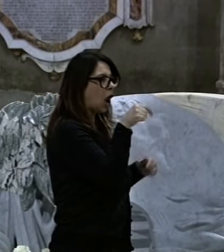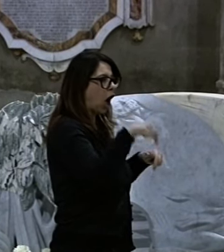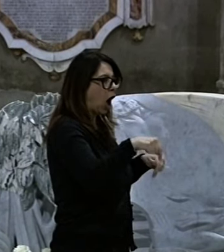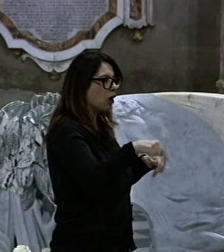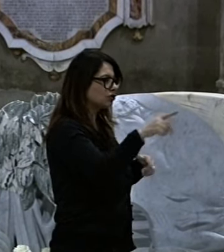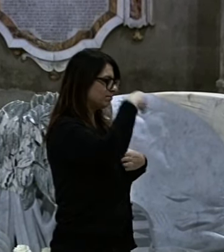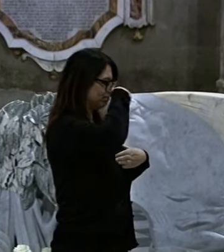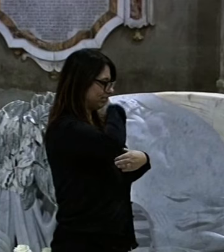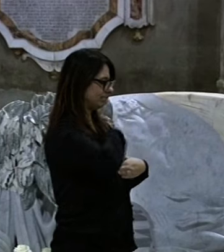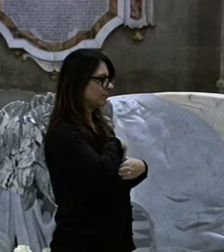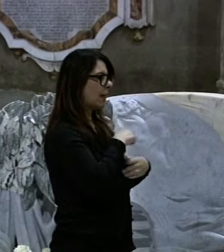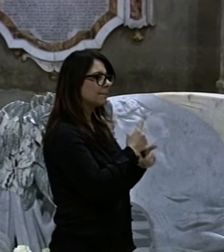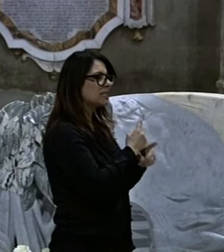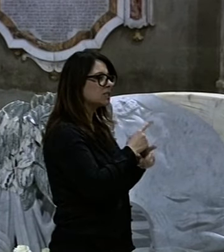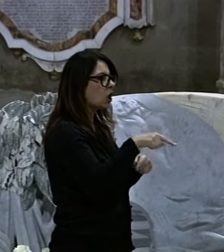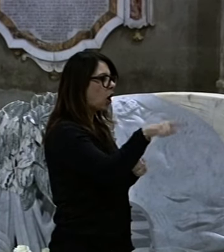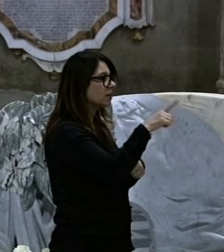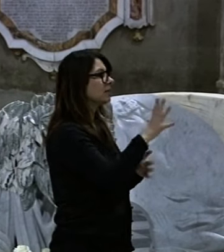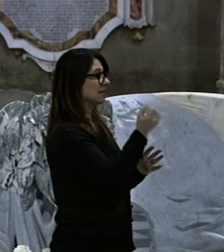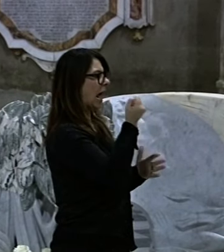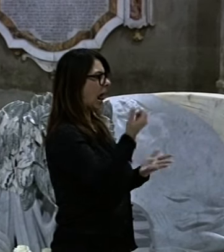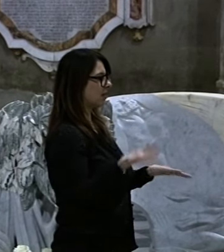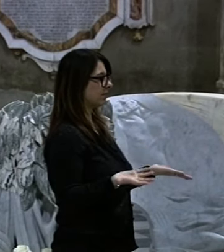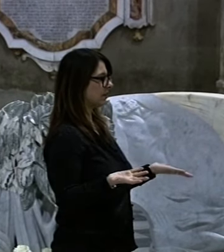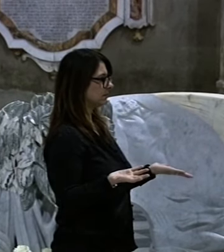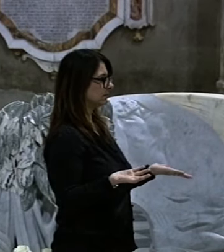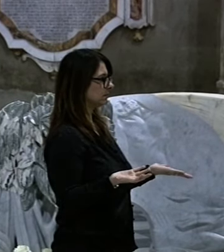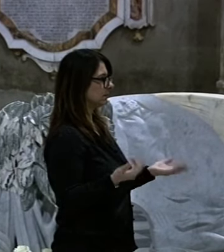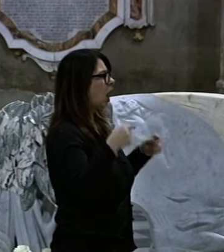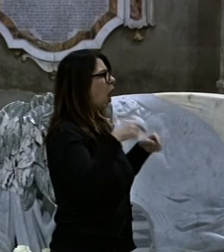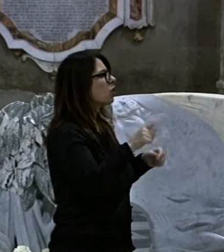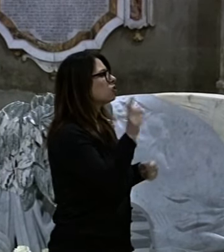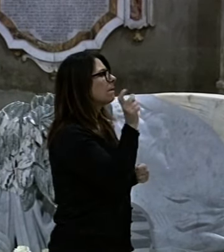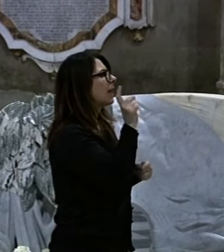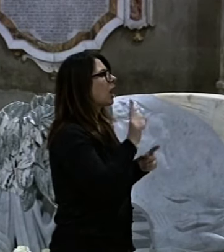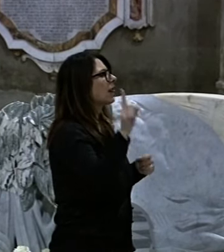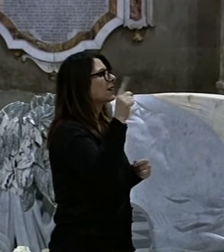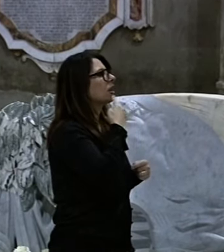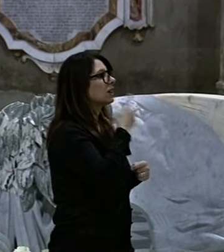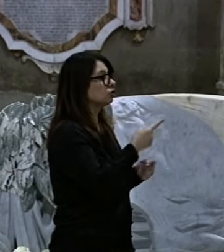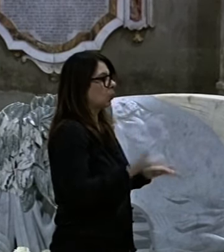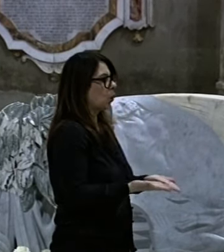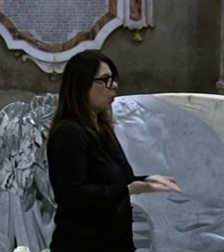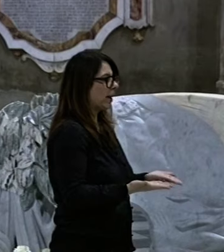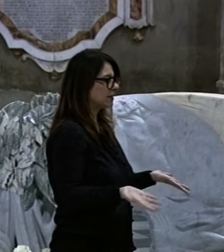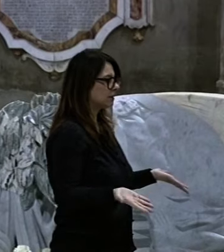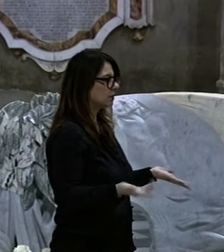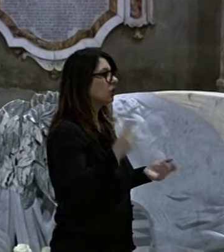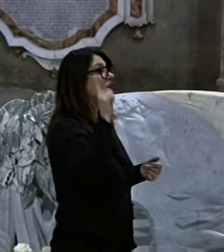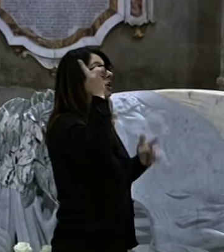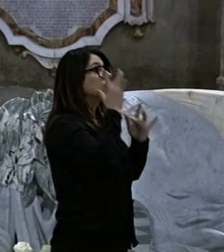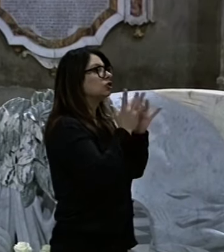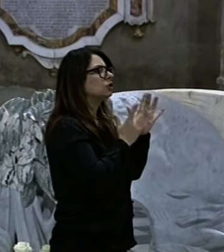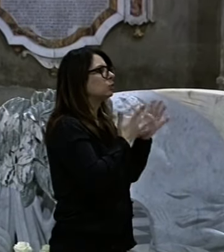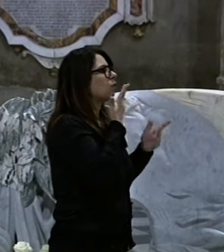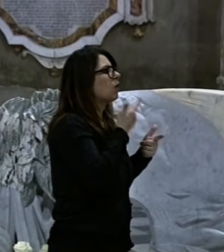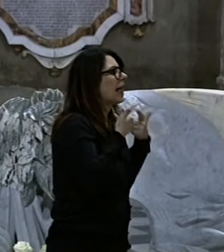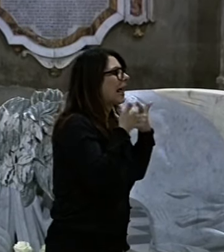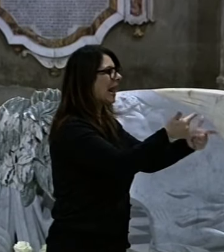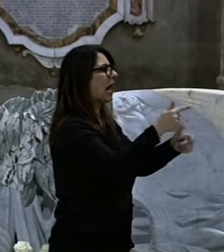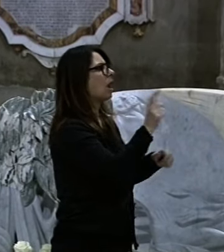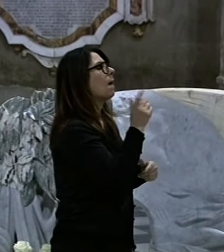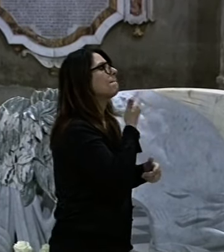tua vita e ti salva. Oggi la parola di Dio ci dice questo. Gesù ti vuole regalare quella